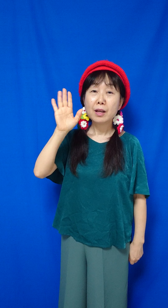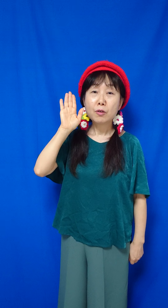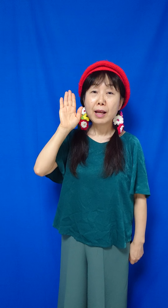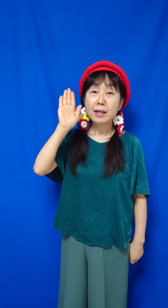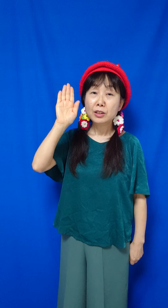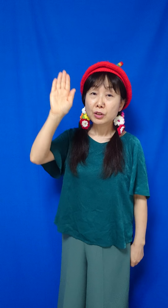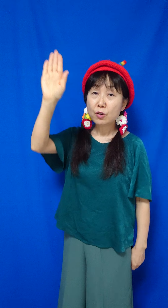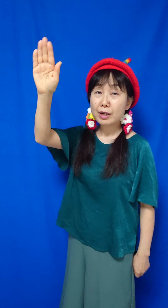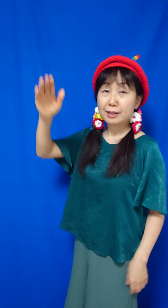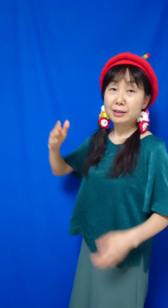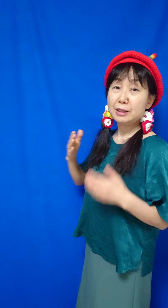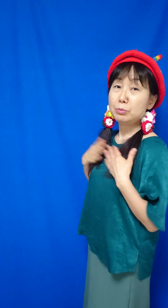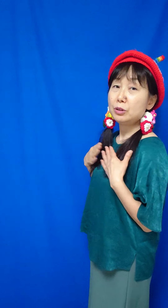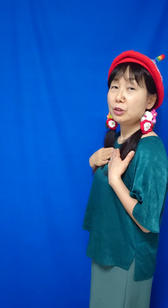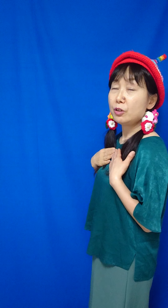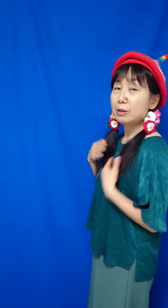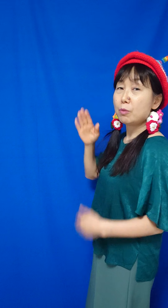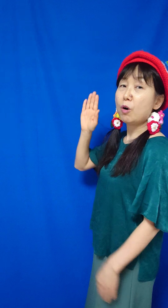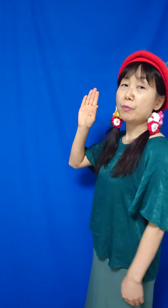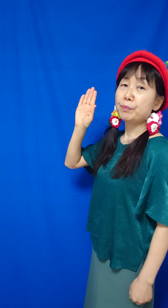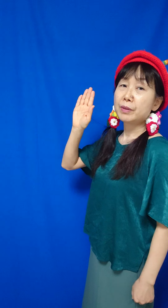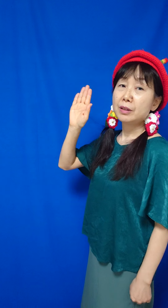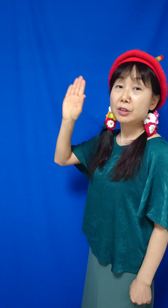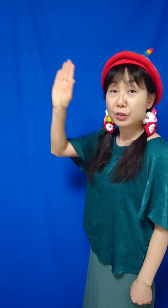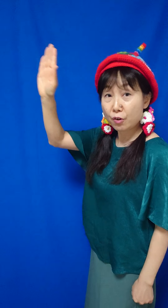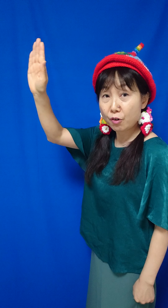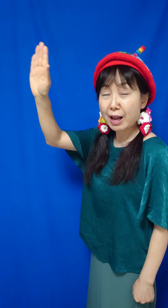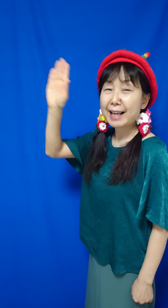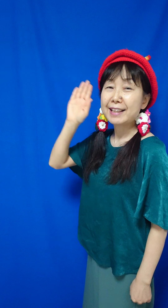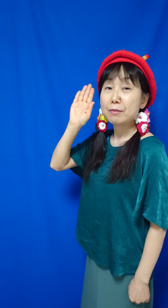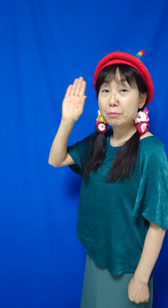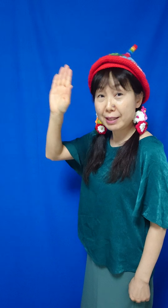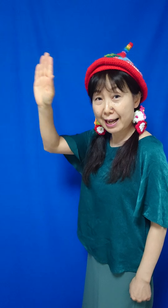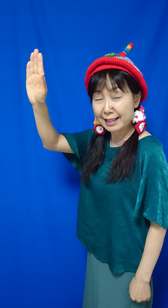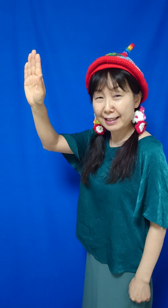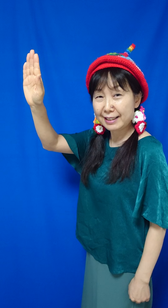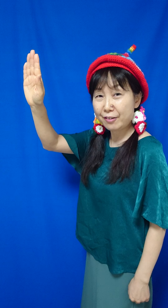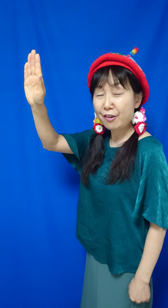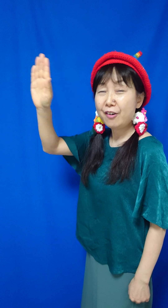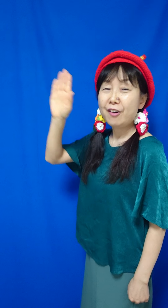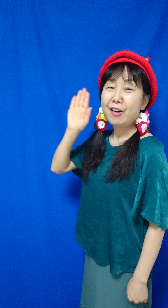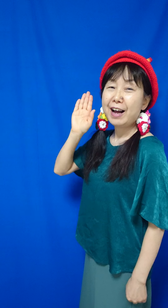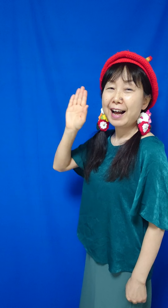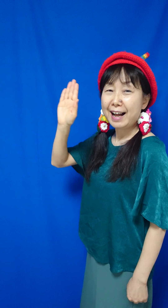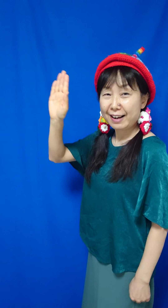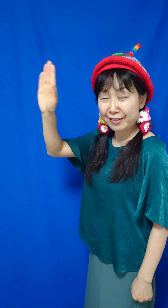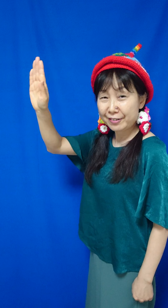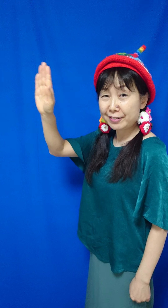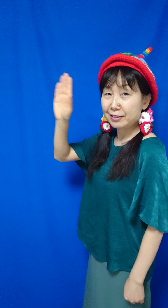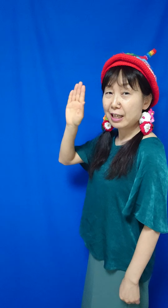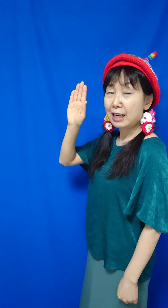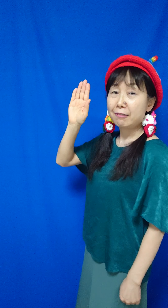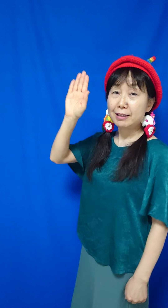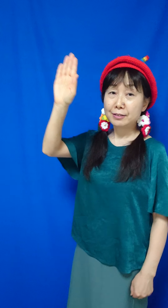これ自分よりも将来、未来をこう表す